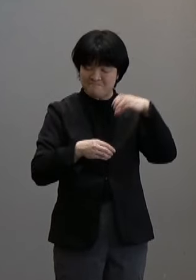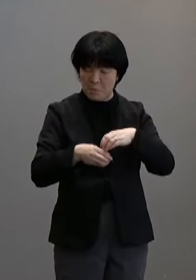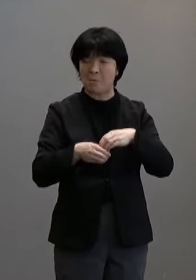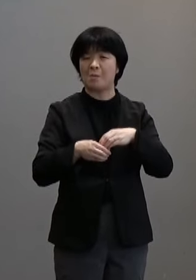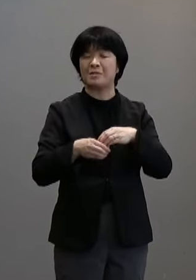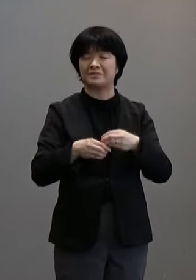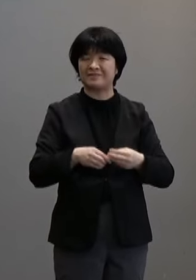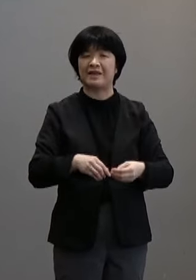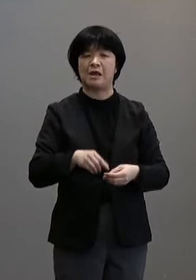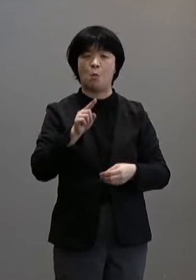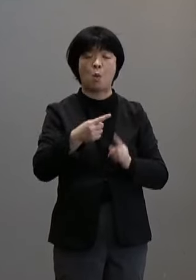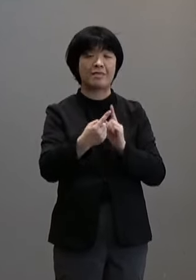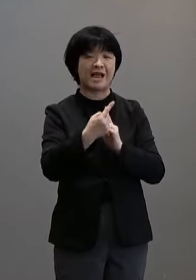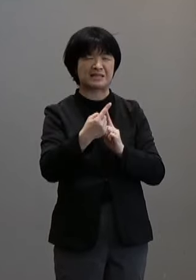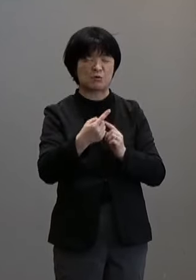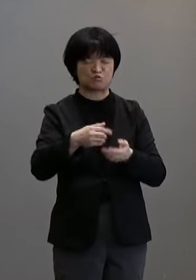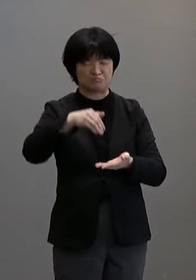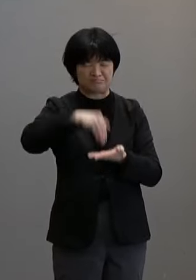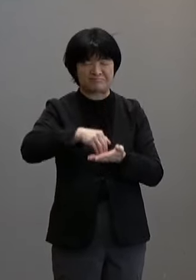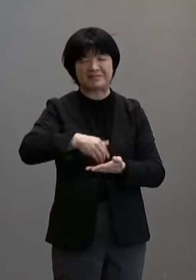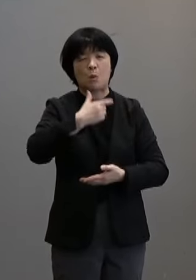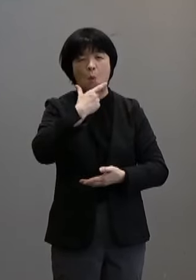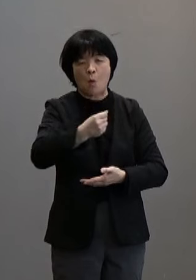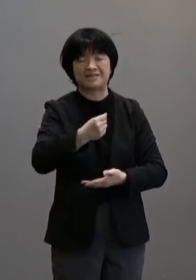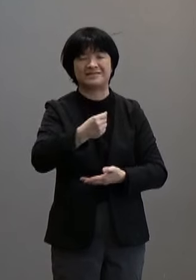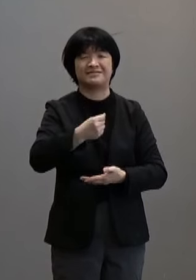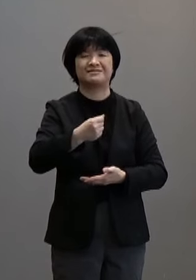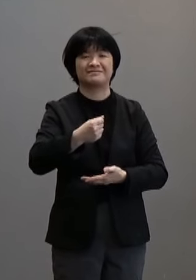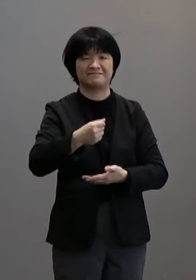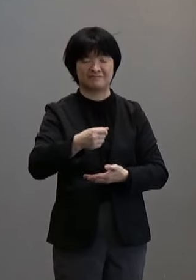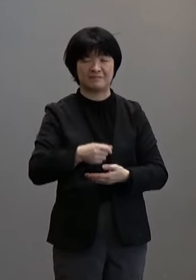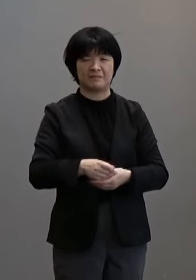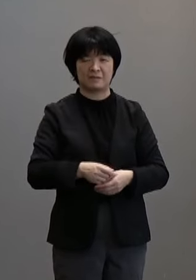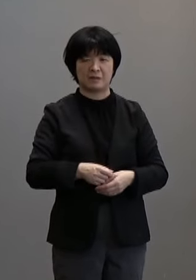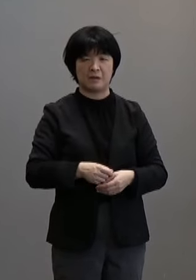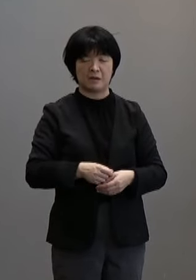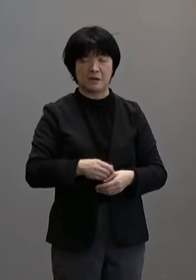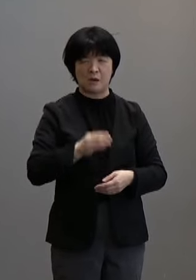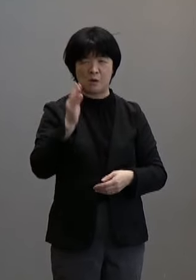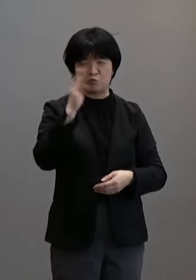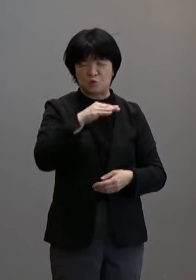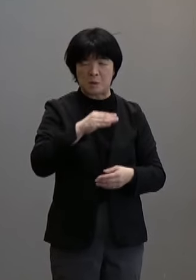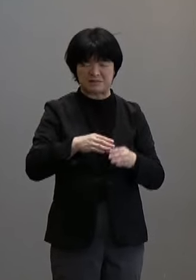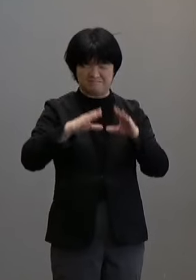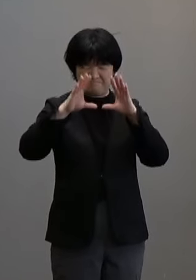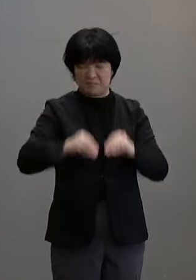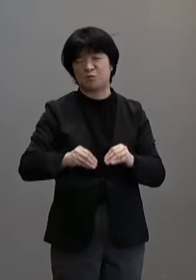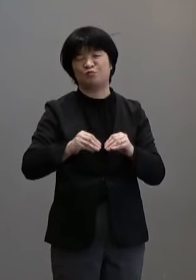対策の徹底について行ってほしいという不祥事の根絶に向けた取り組み、徹底してほ